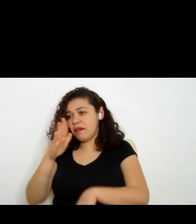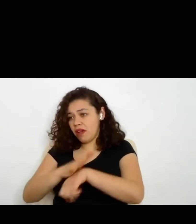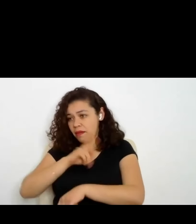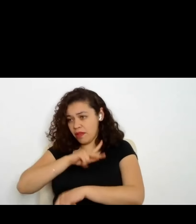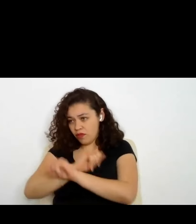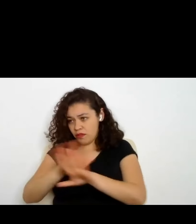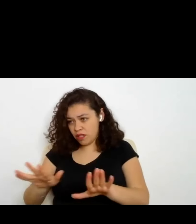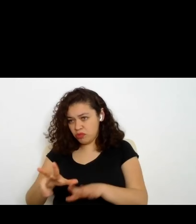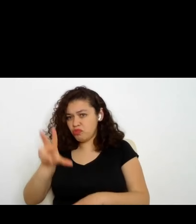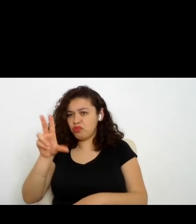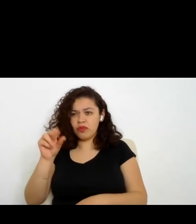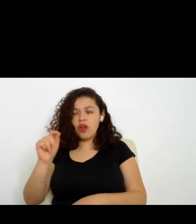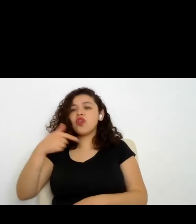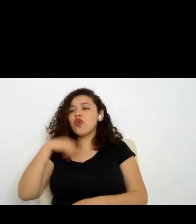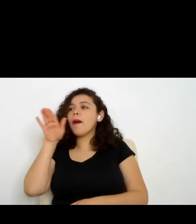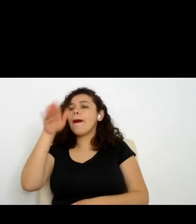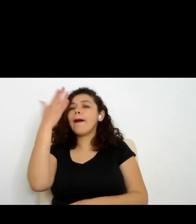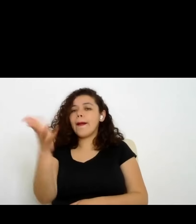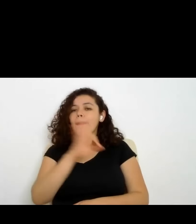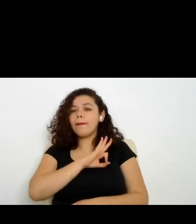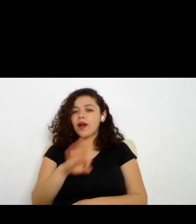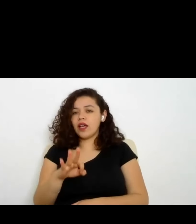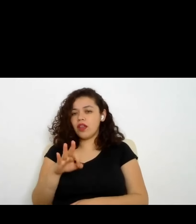puedo solicitar que mis datos